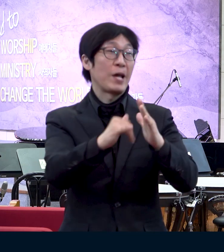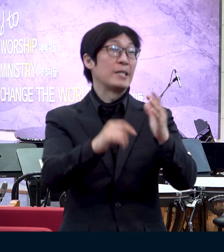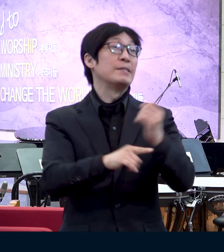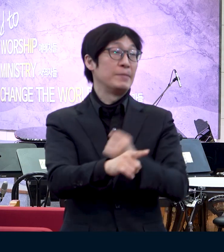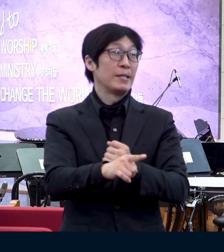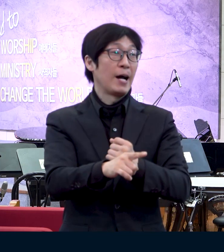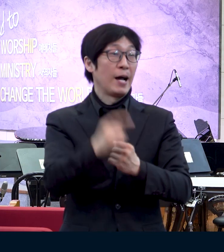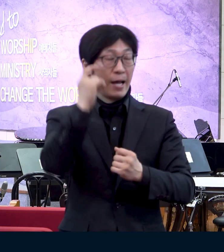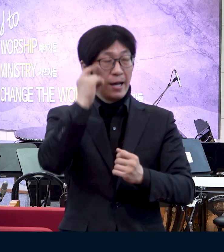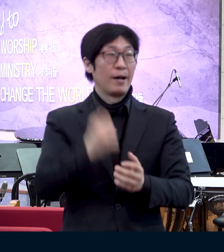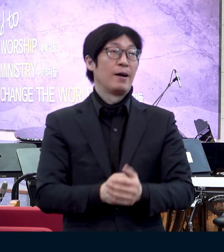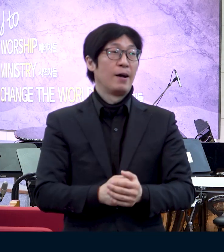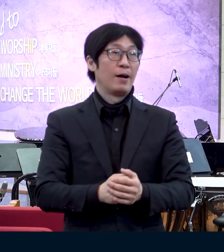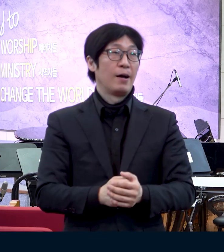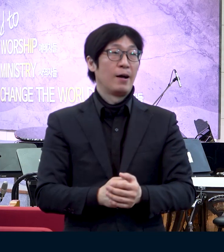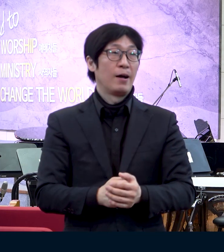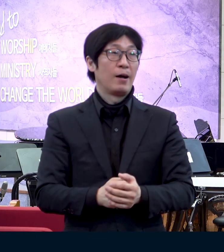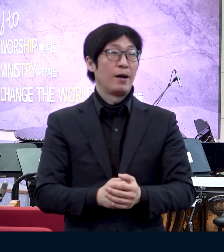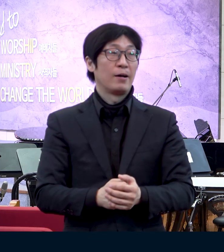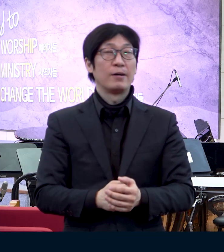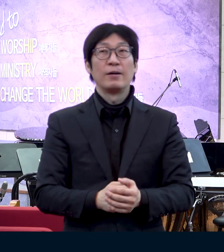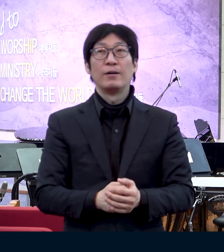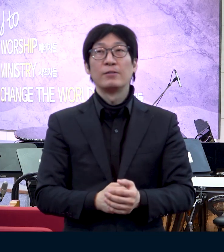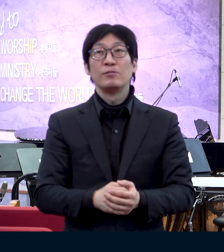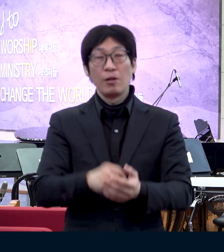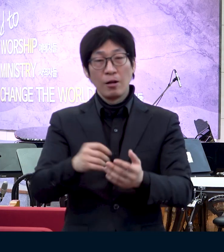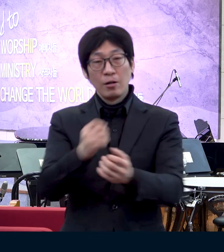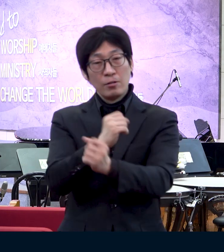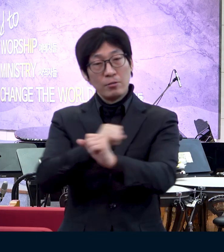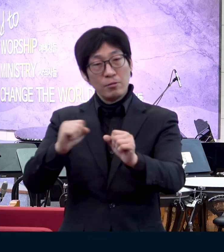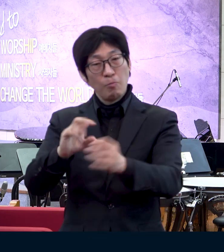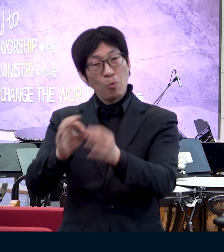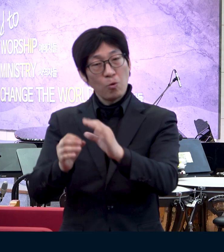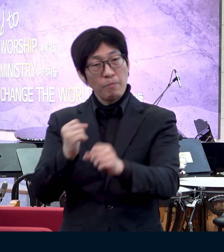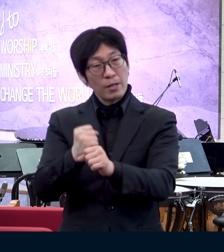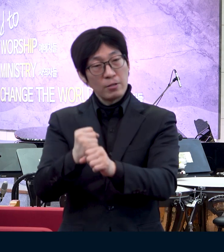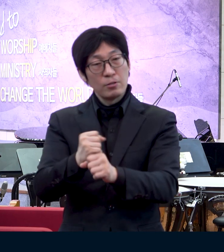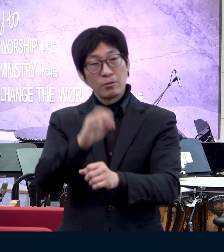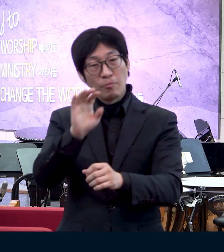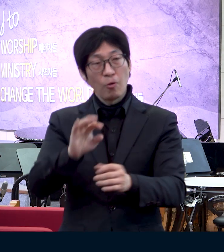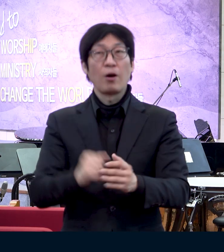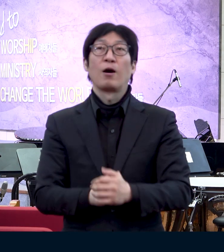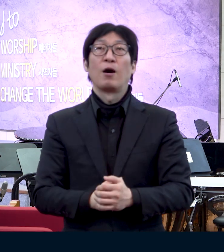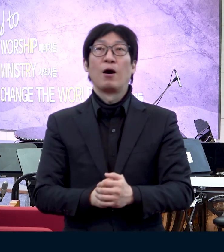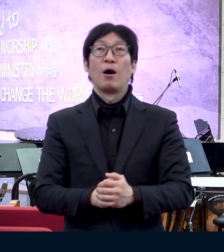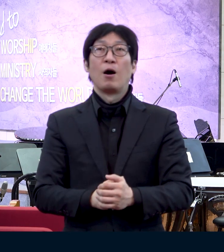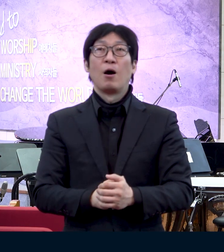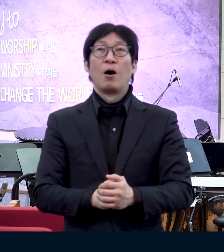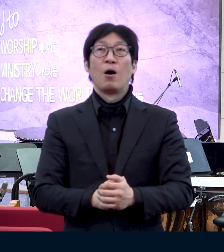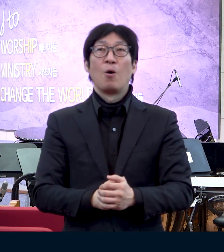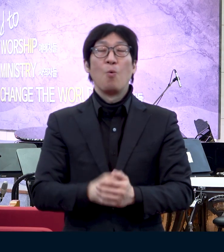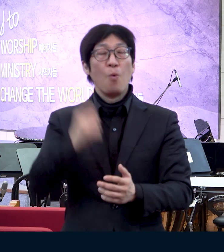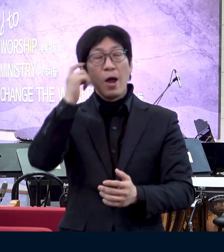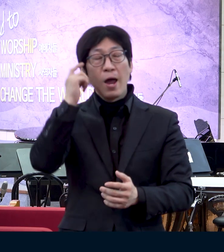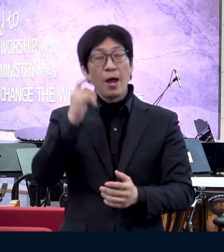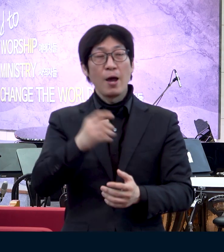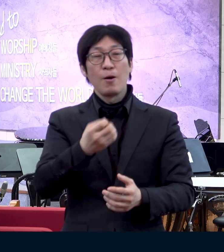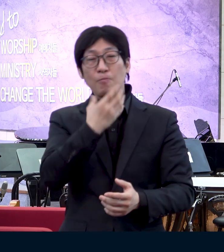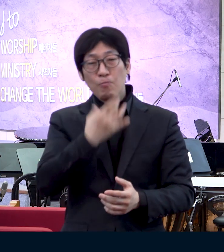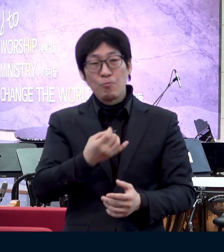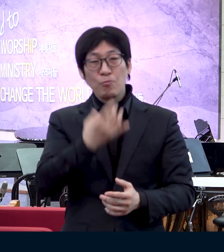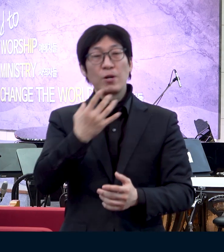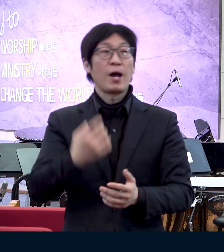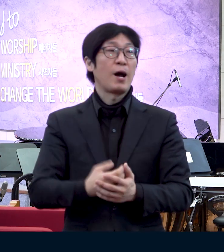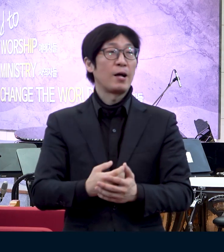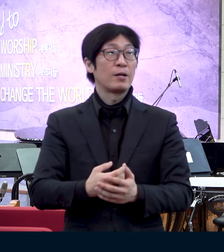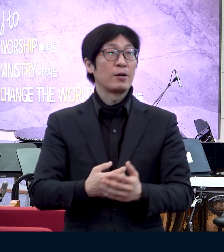그런데 들포도를 맺히면 어찌민고. 넌 왜 그렇게 불행하냐 그 가운데서.